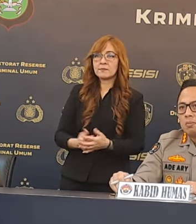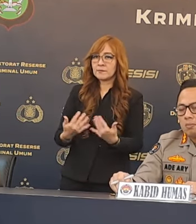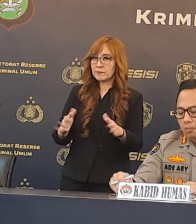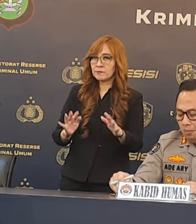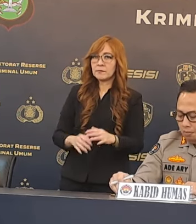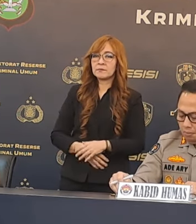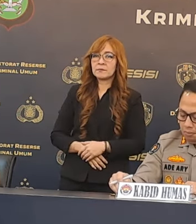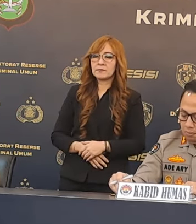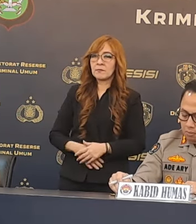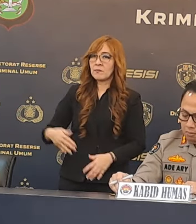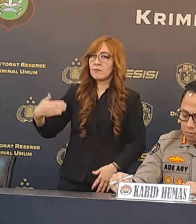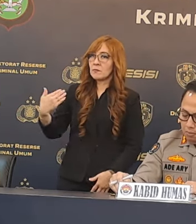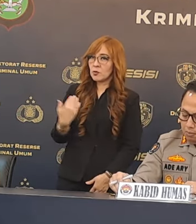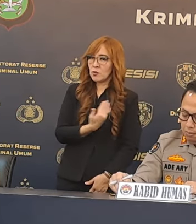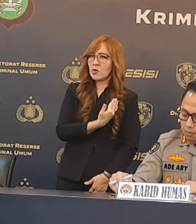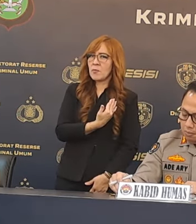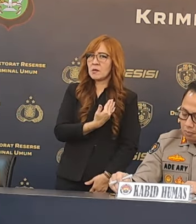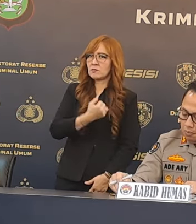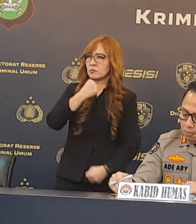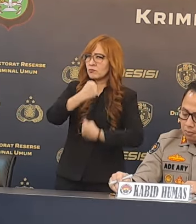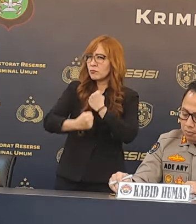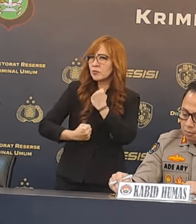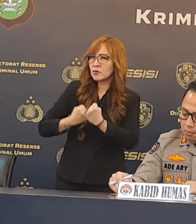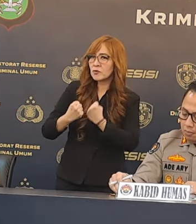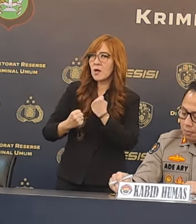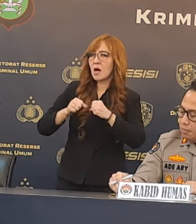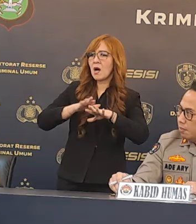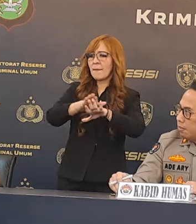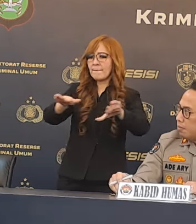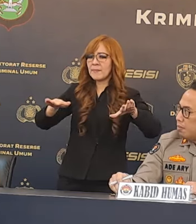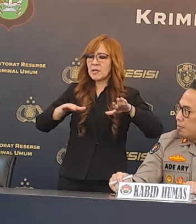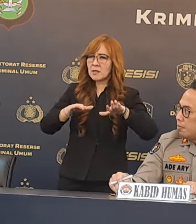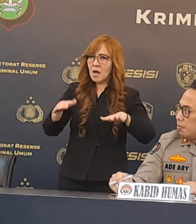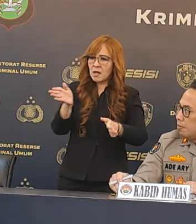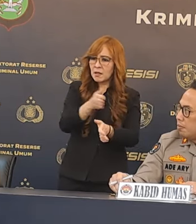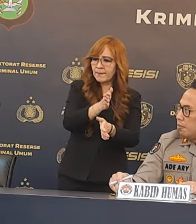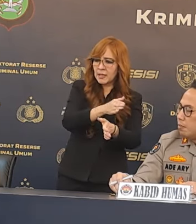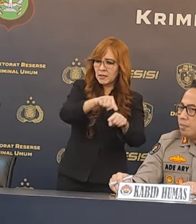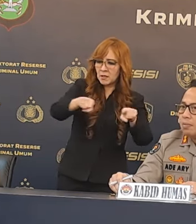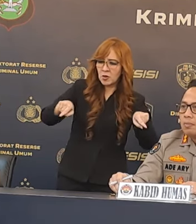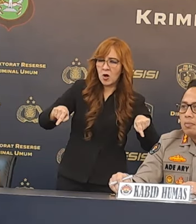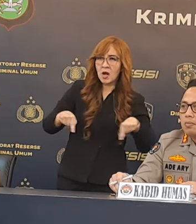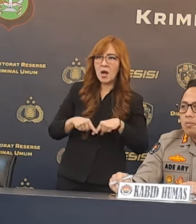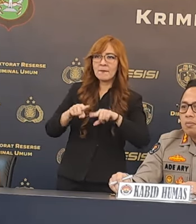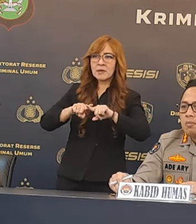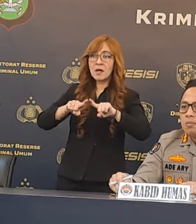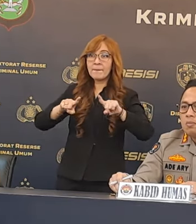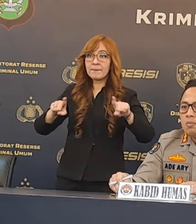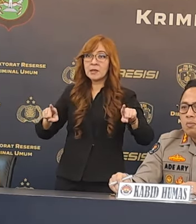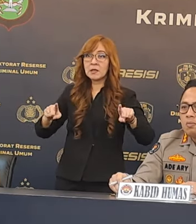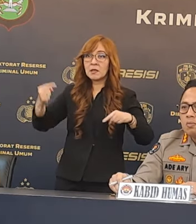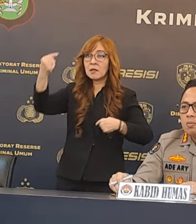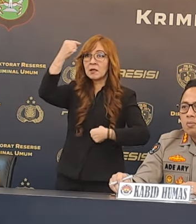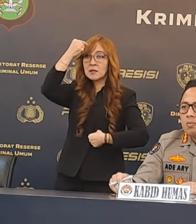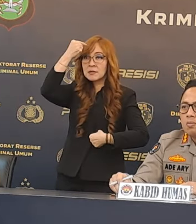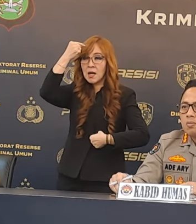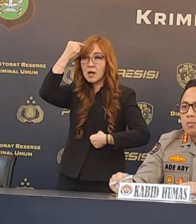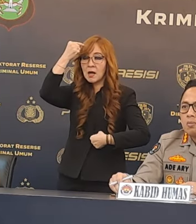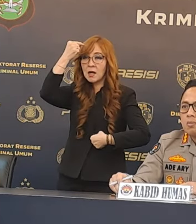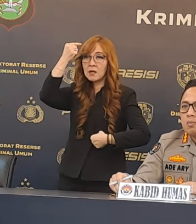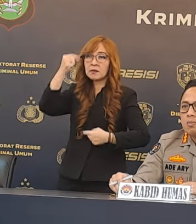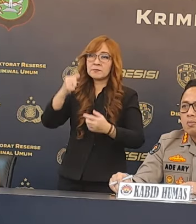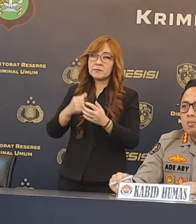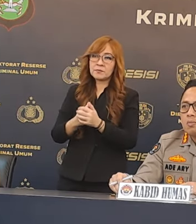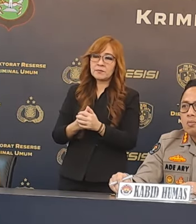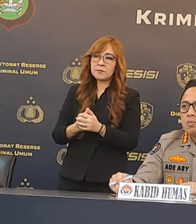Kemudian korban berusaha berenang ke tepian kolam, namun tersangka melakukan gerakan